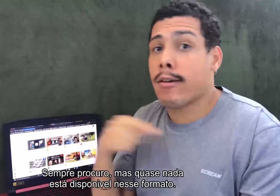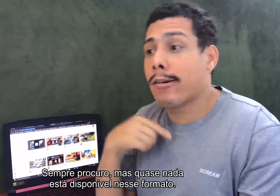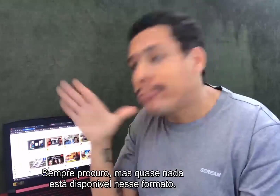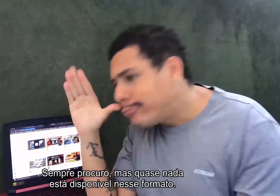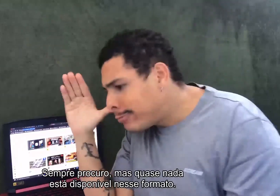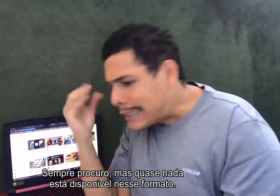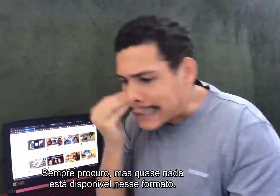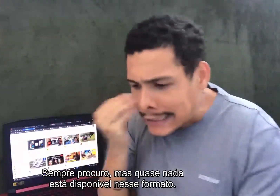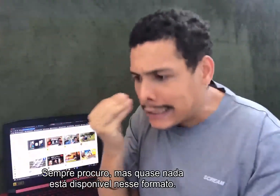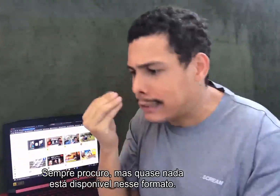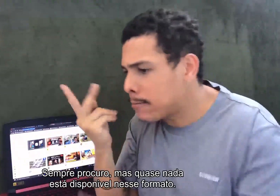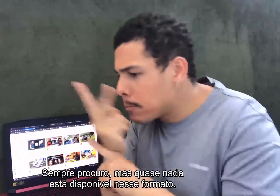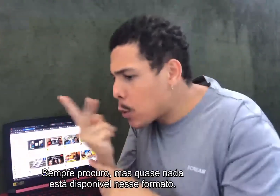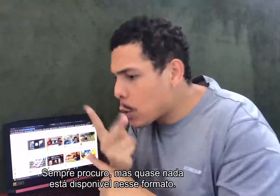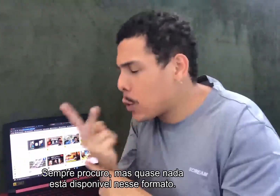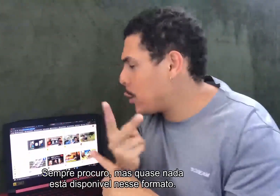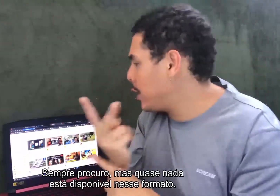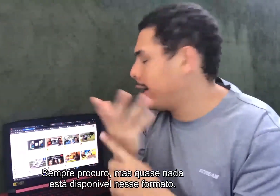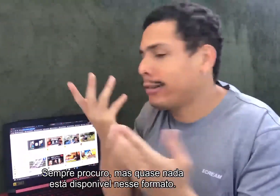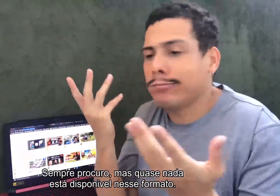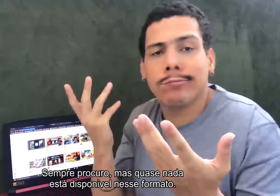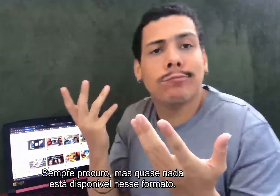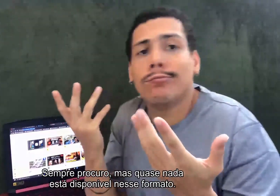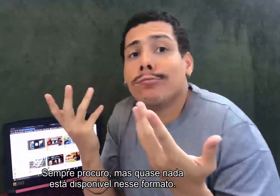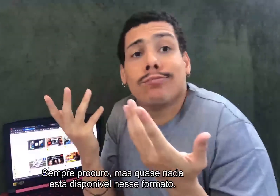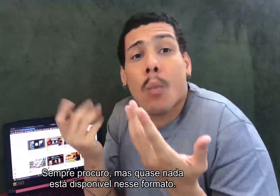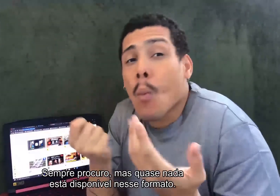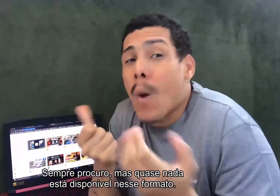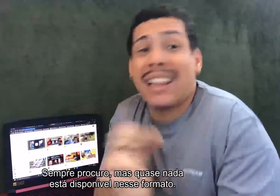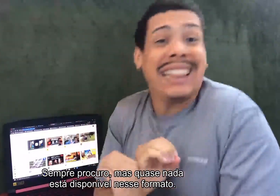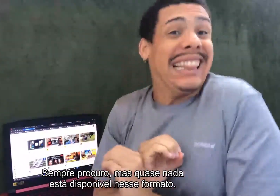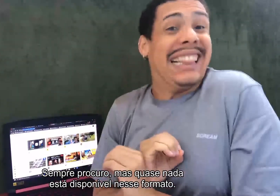Sempre procuro, mas quase nada está disponível nesse formato.